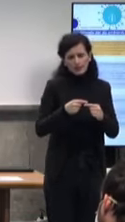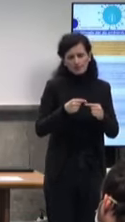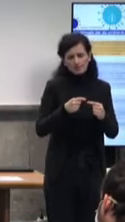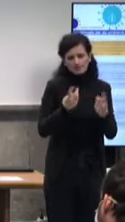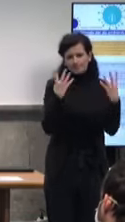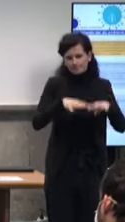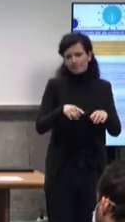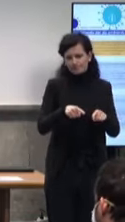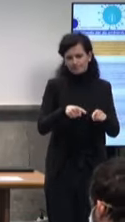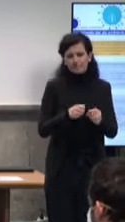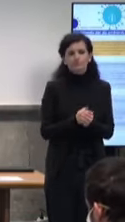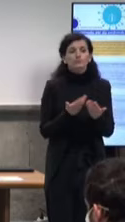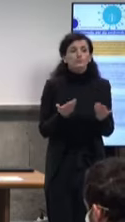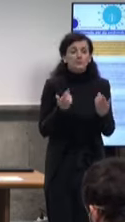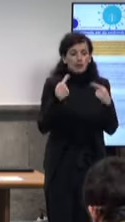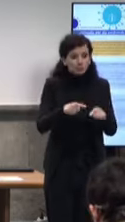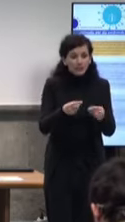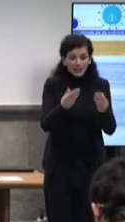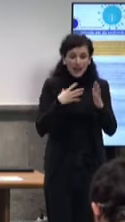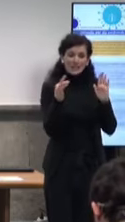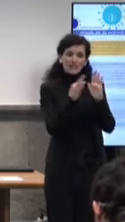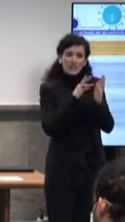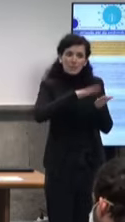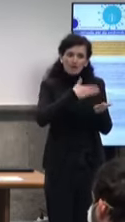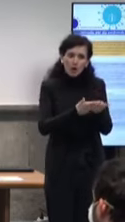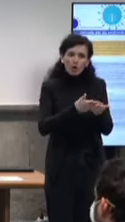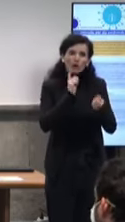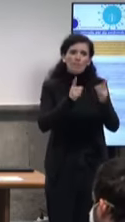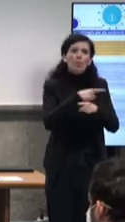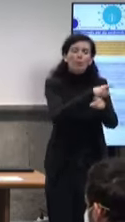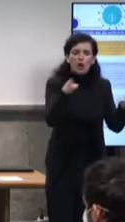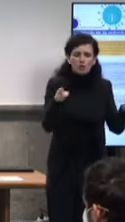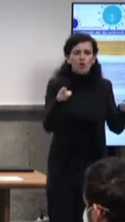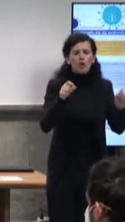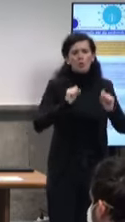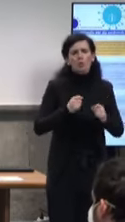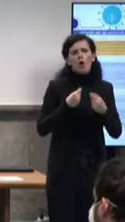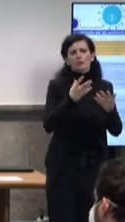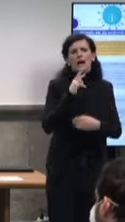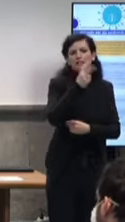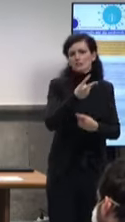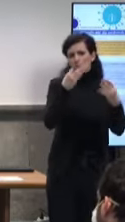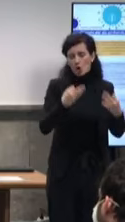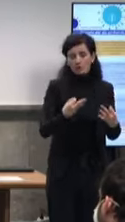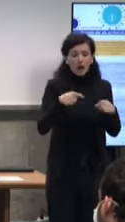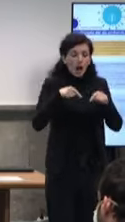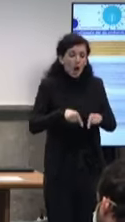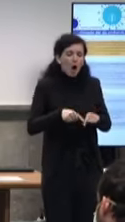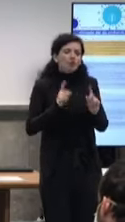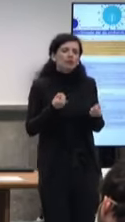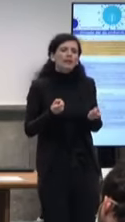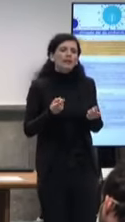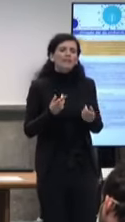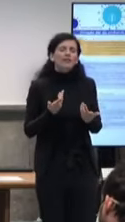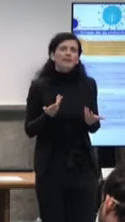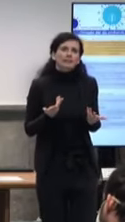consentirà anche di avere una poter rispondere in maniera più appropriata ad oggi dobbiamo accontentarci di modelli peraltro